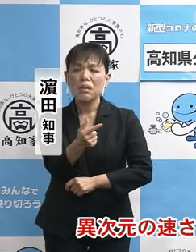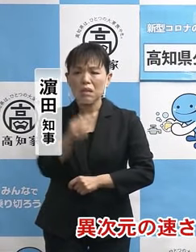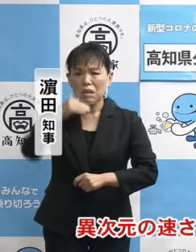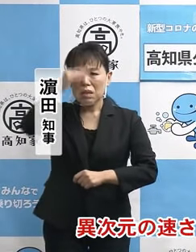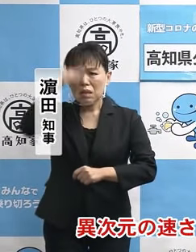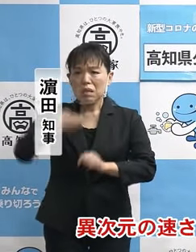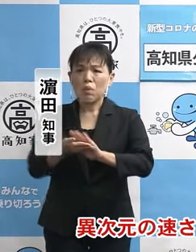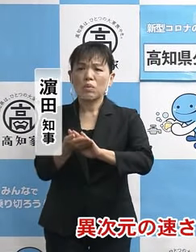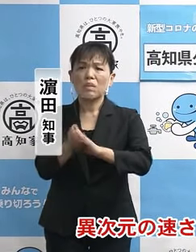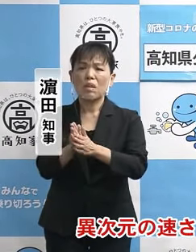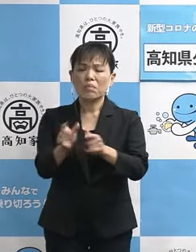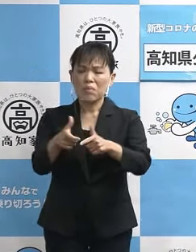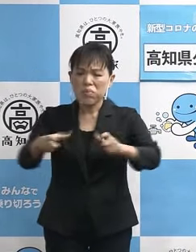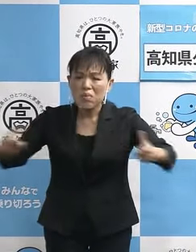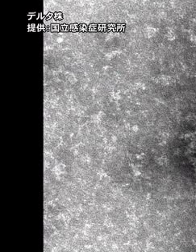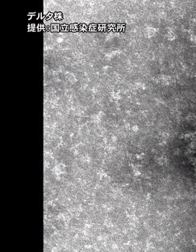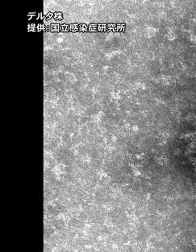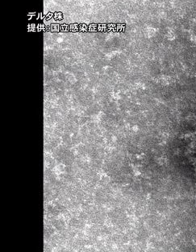県に押し寄せている。